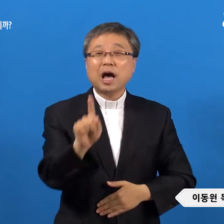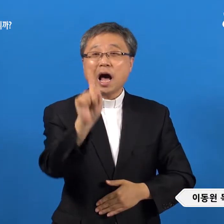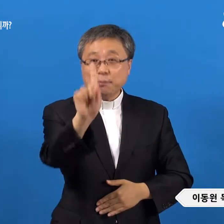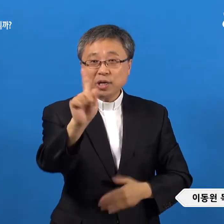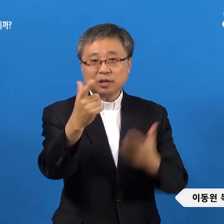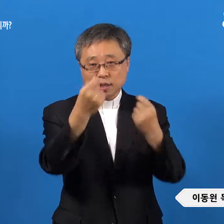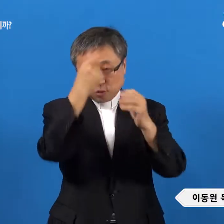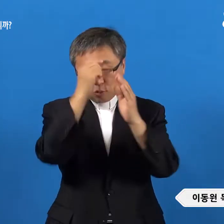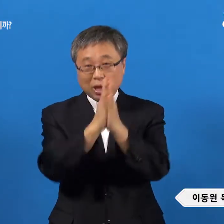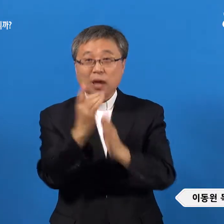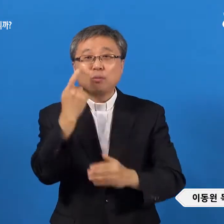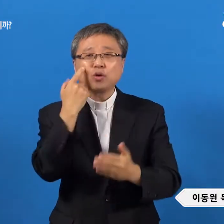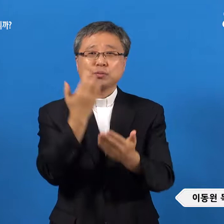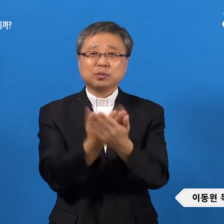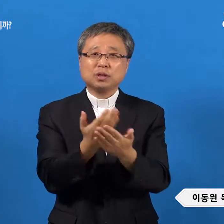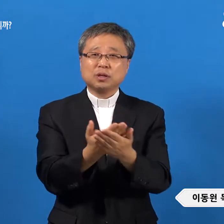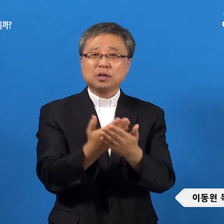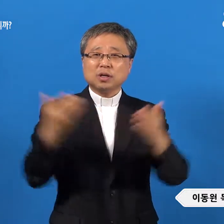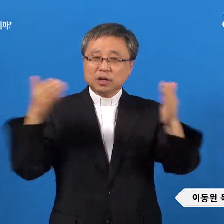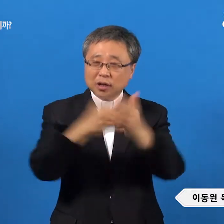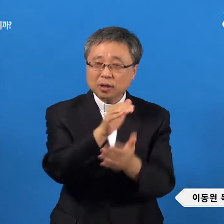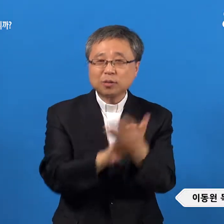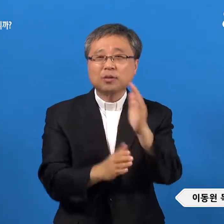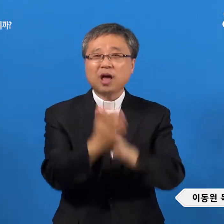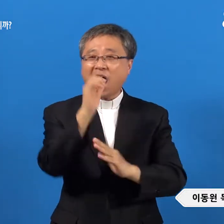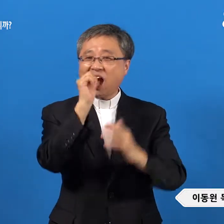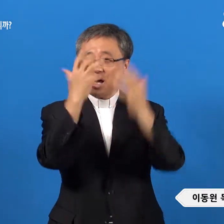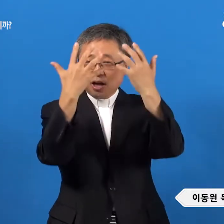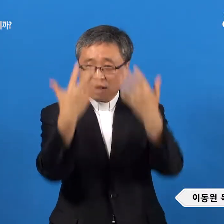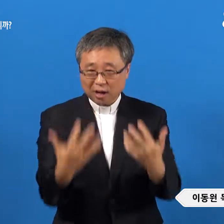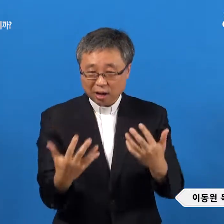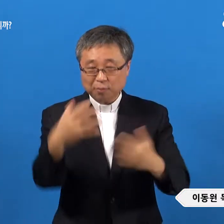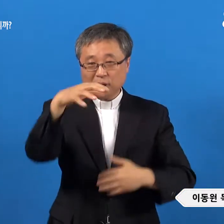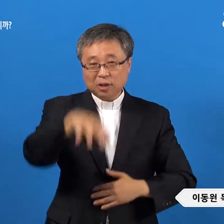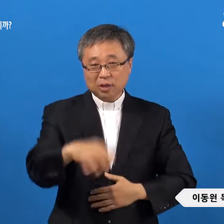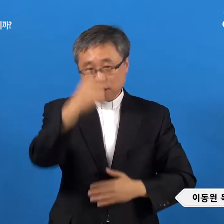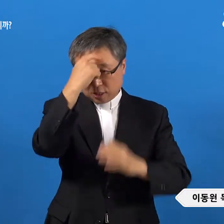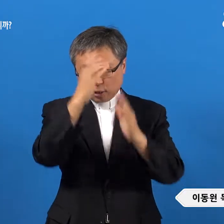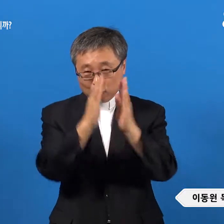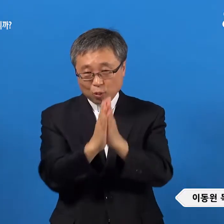해보라고. 그리고 그는 끊임없이 감방을 기도의 처소로 만들었습니다.